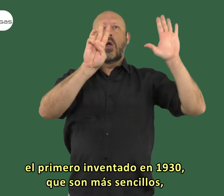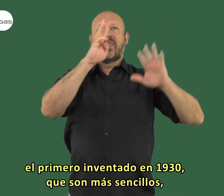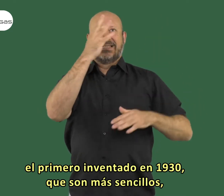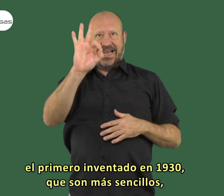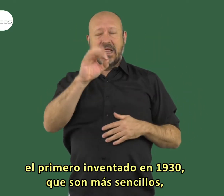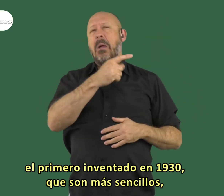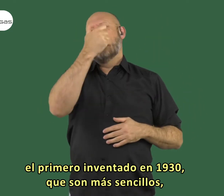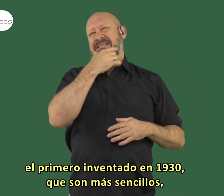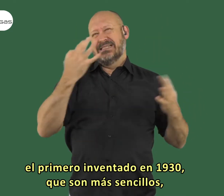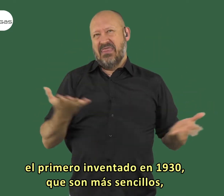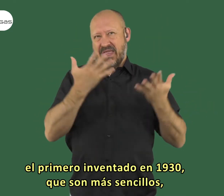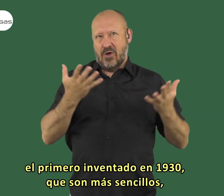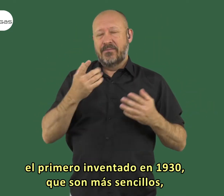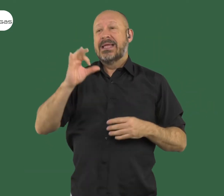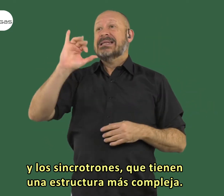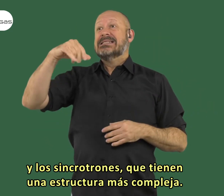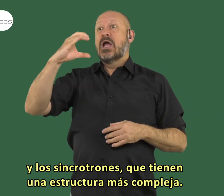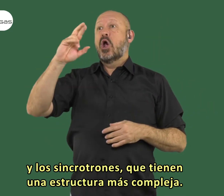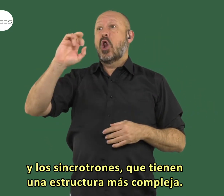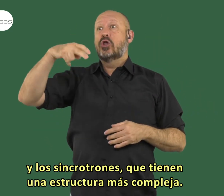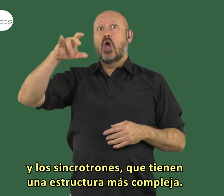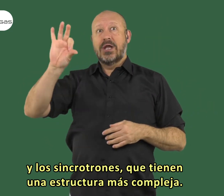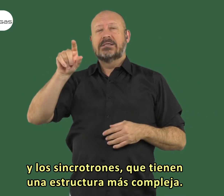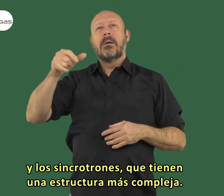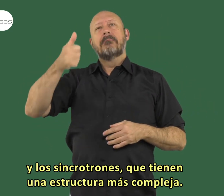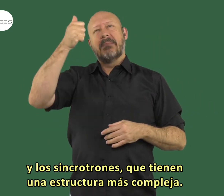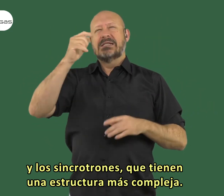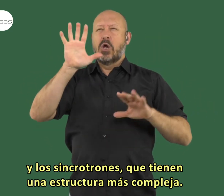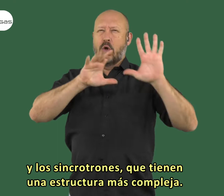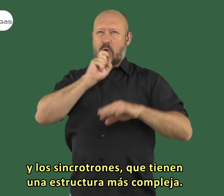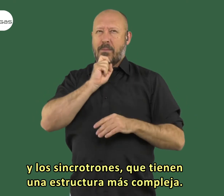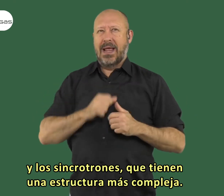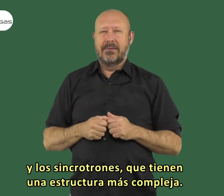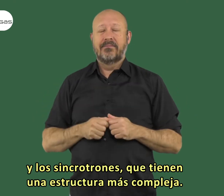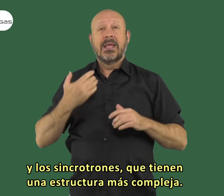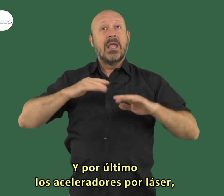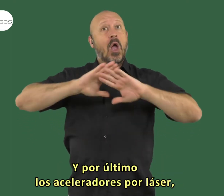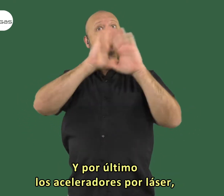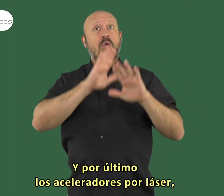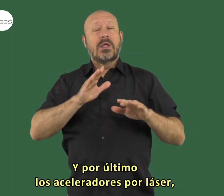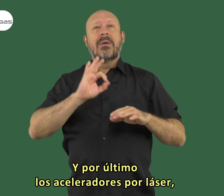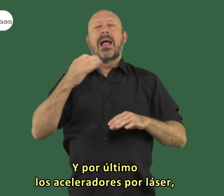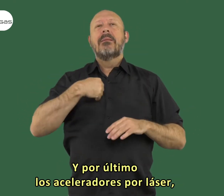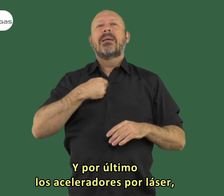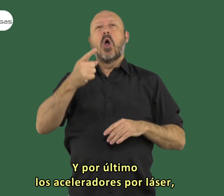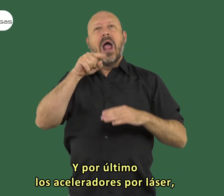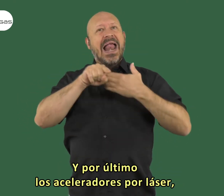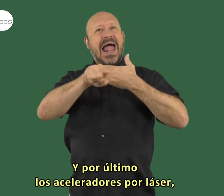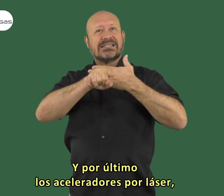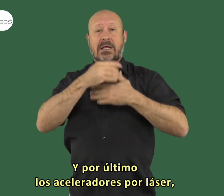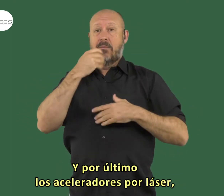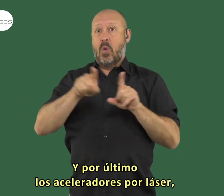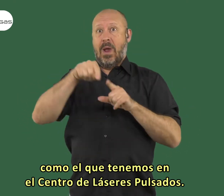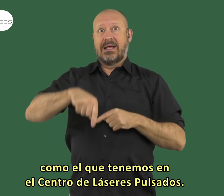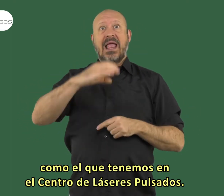en 1930, que son más sencillos, y los sincrotones, que tienen una estructura más compleja. Y por último, los aceleradores